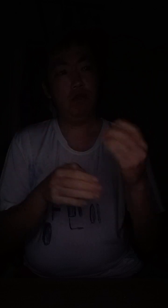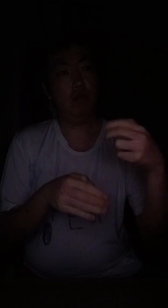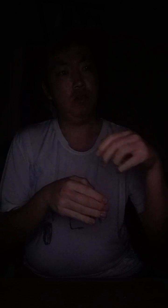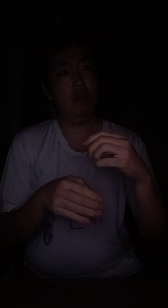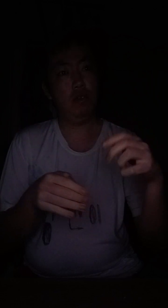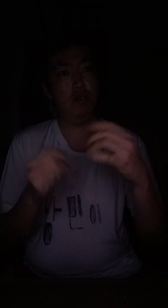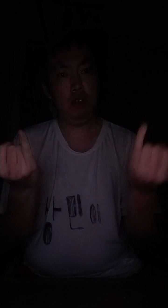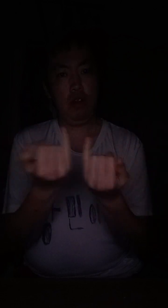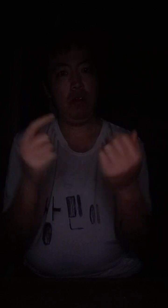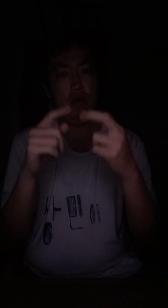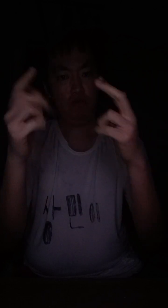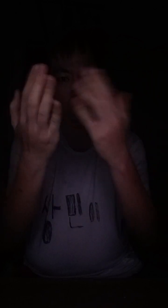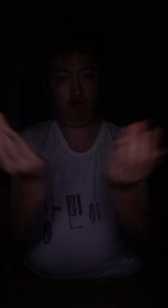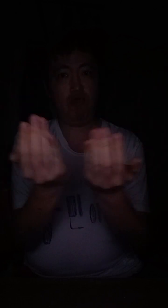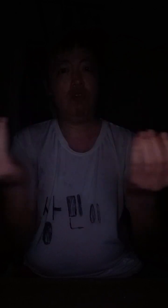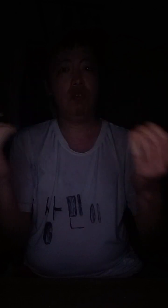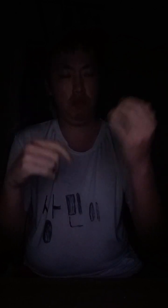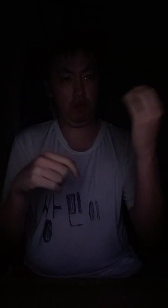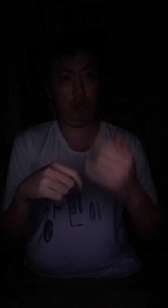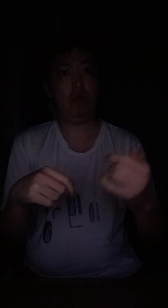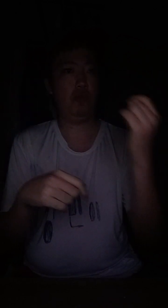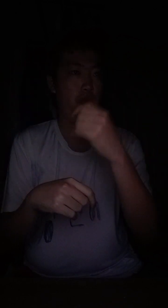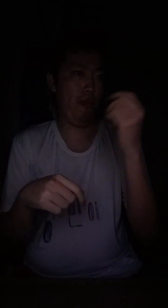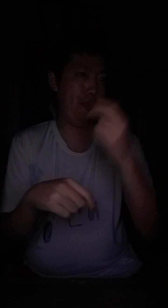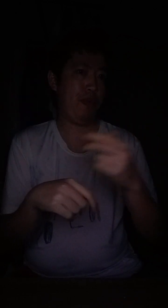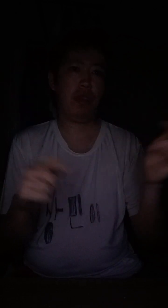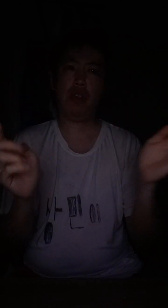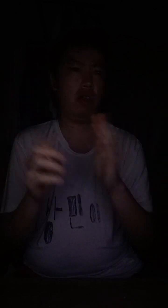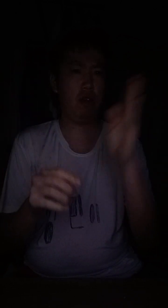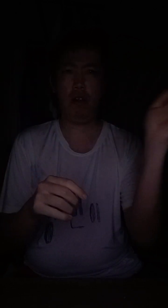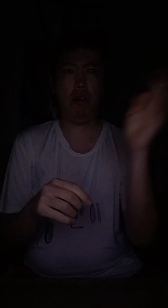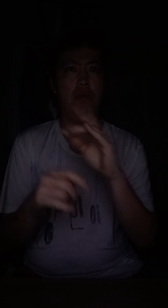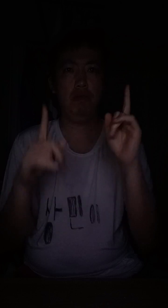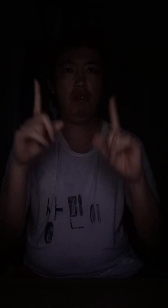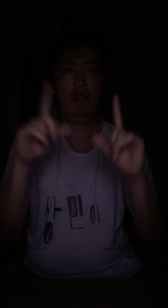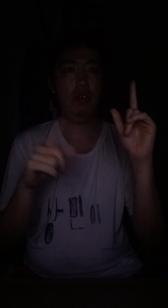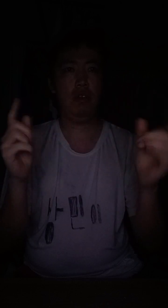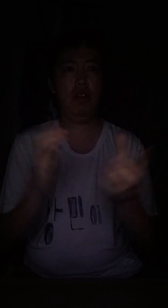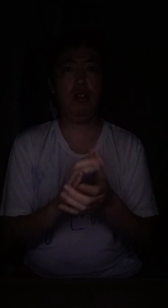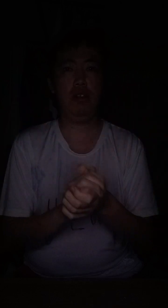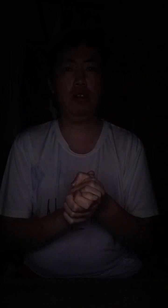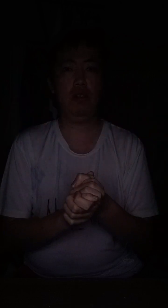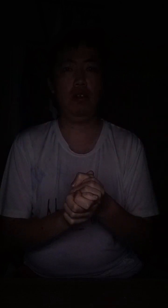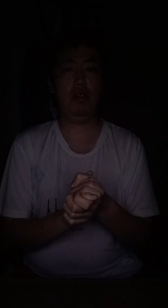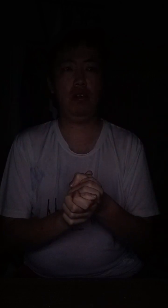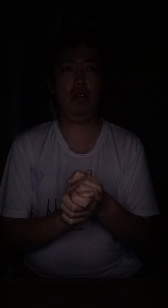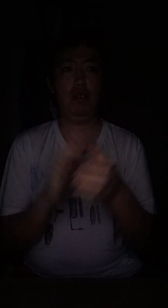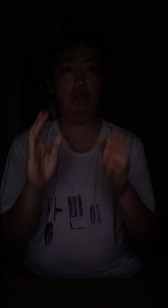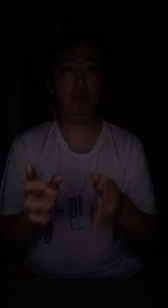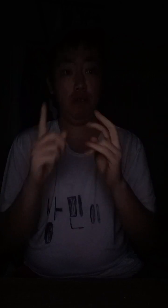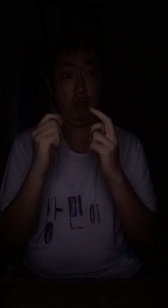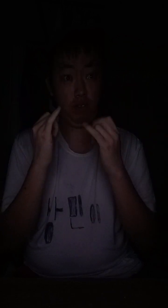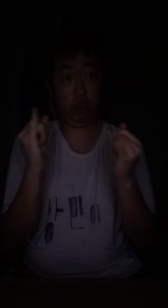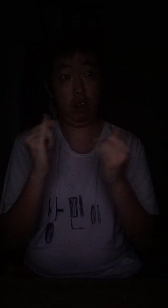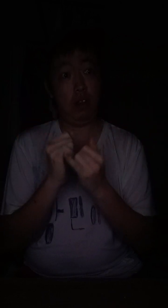남녀 화장실을 분리해 설치하도록 강제할 법적 근거가 없는 상태입니다. 범죄 의도를 가진 남성들이 있다면 원천적으로